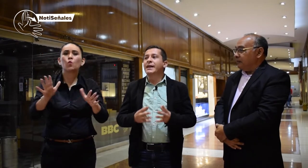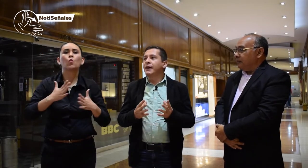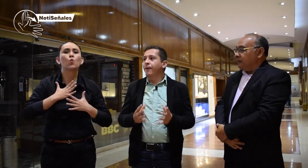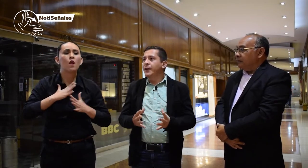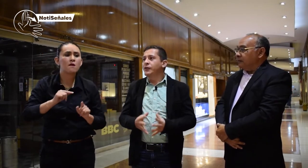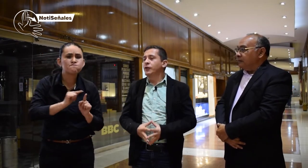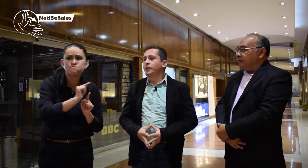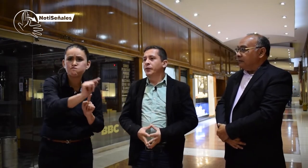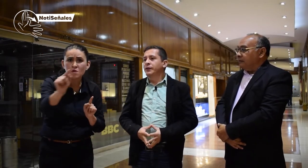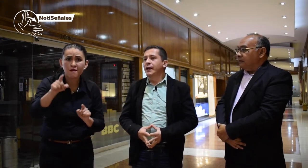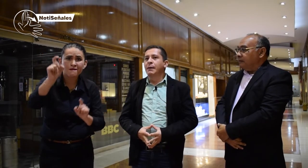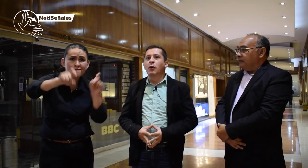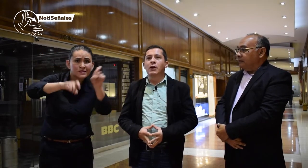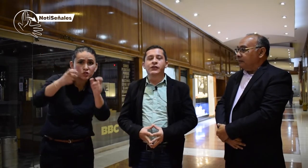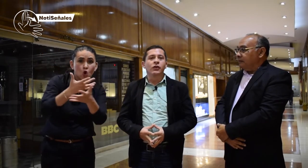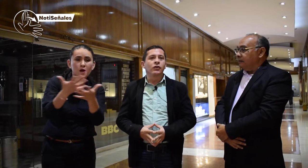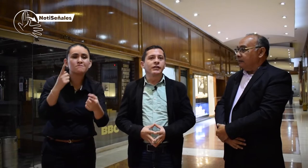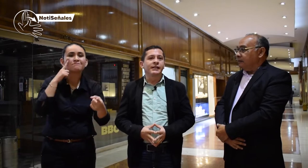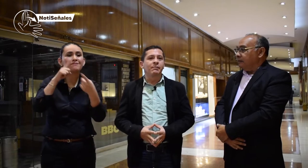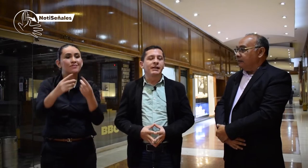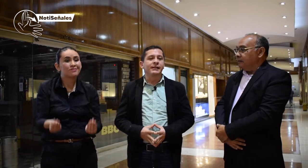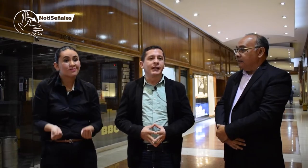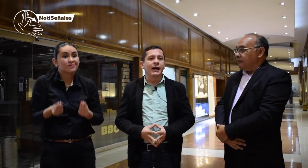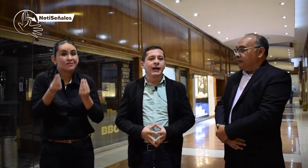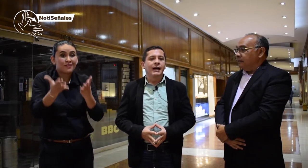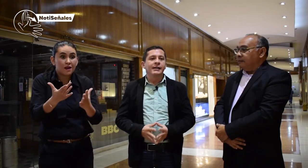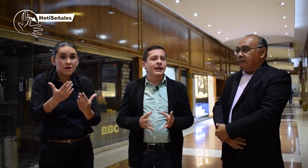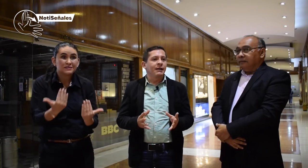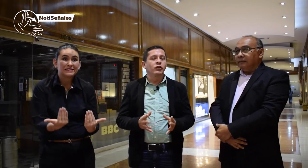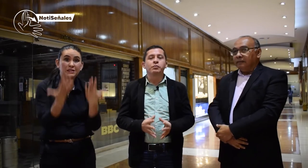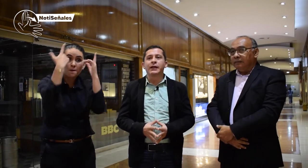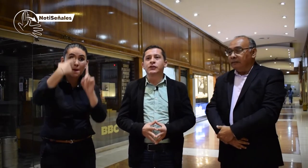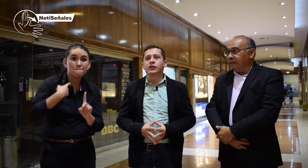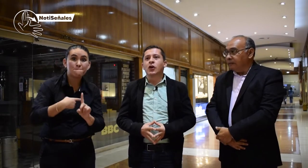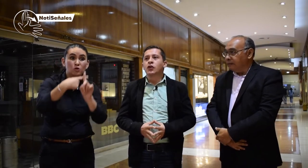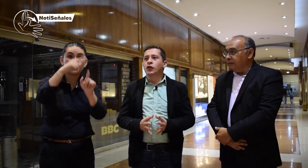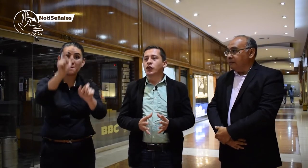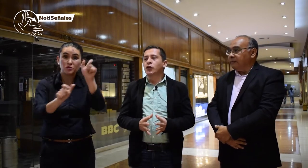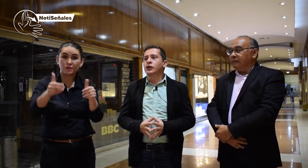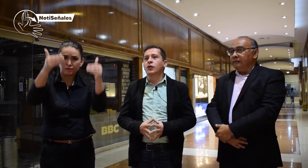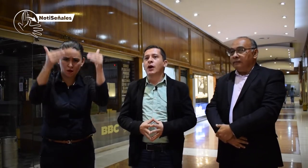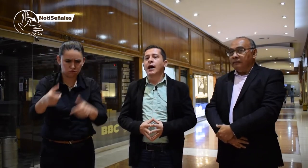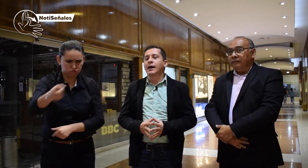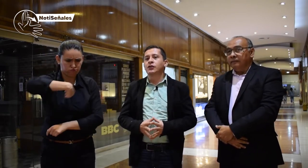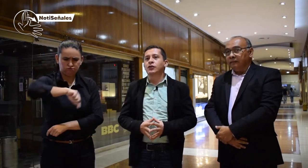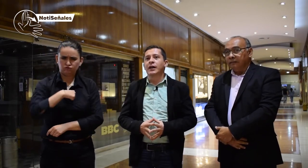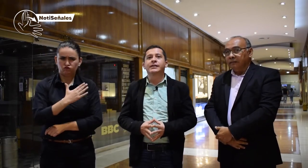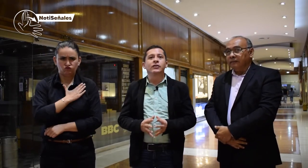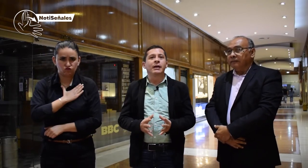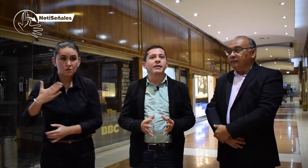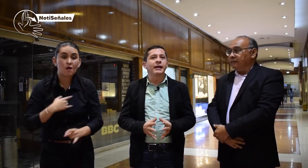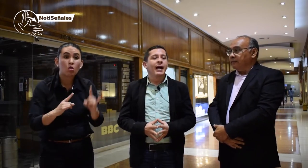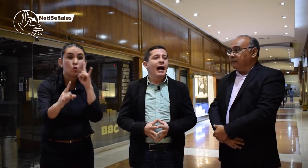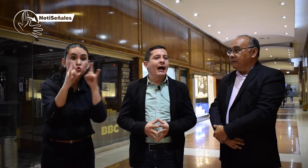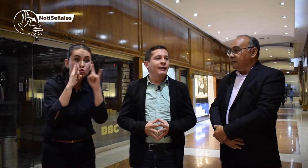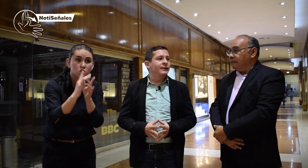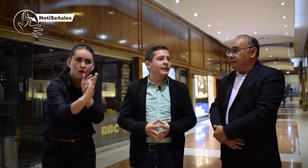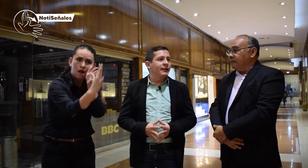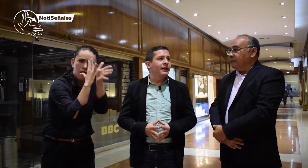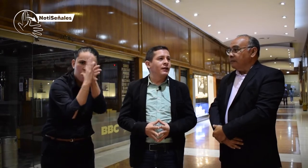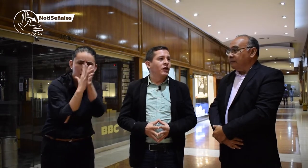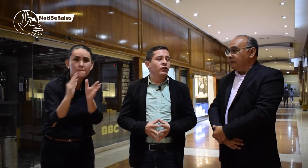para beneficio de la población con discapacidad estaremos prestos no solo sino a escuchar, sino también